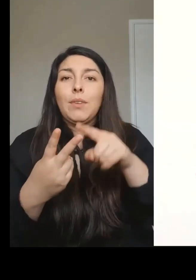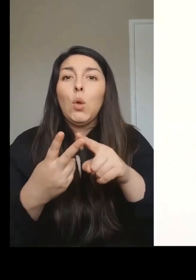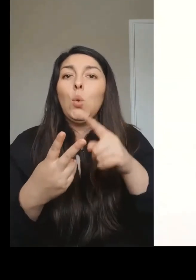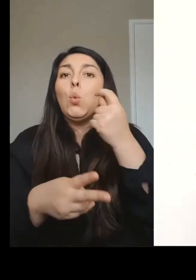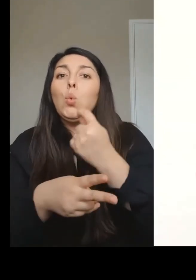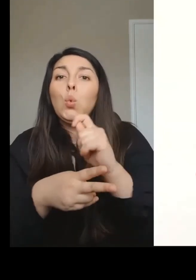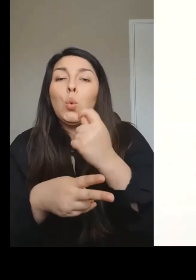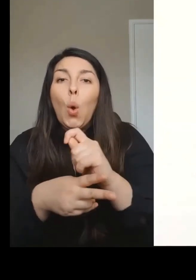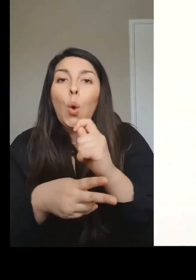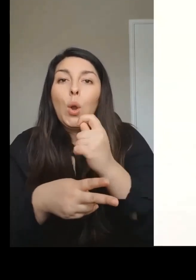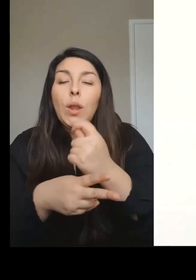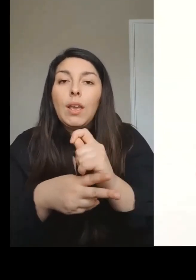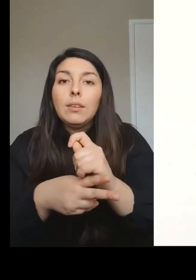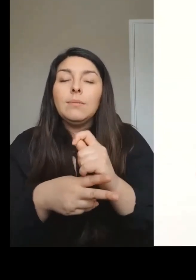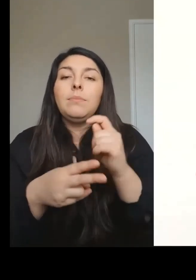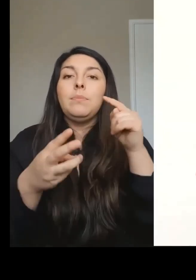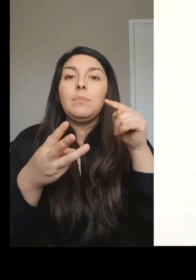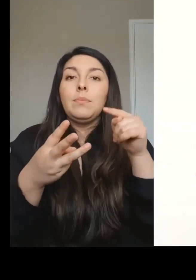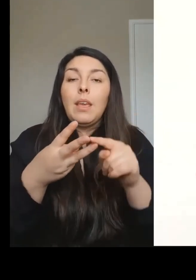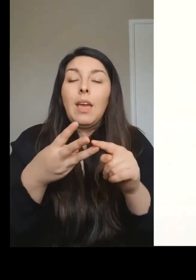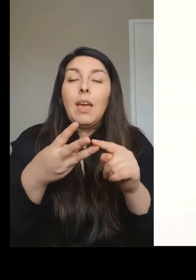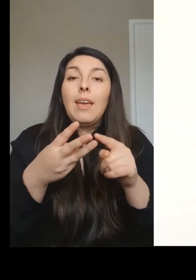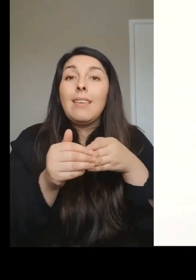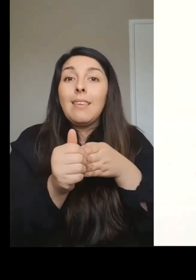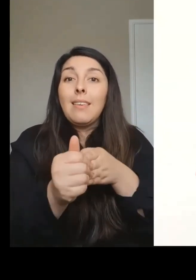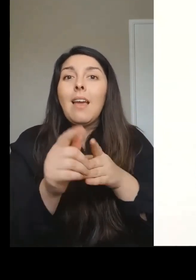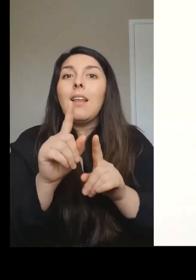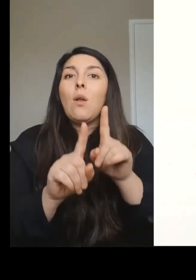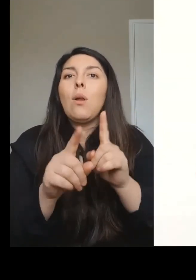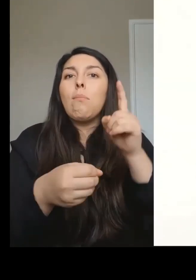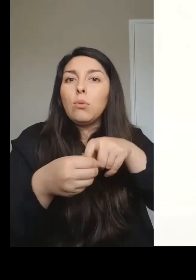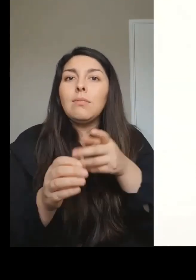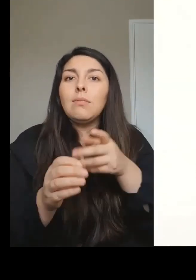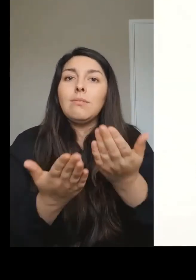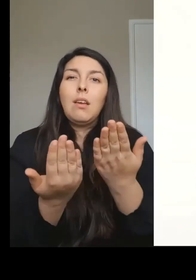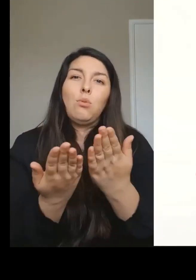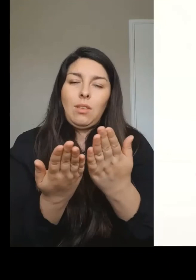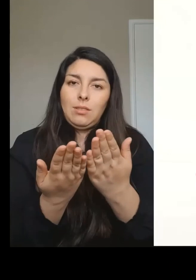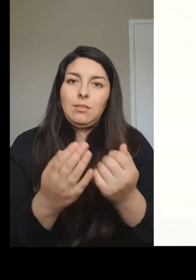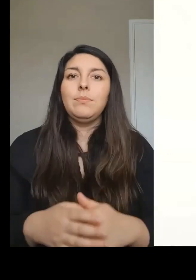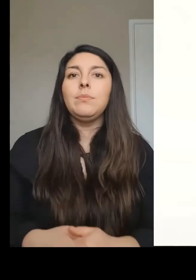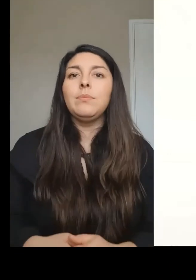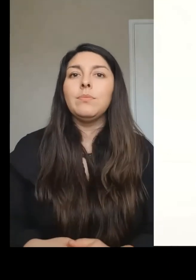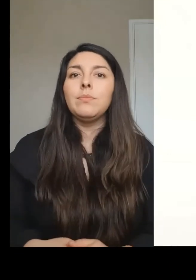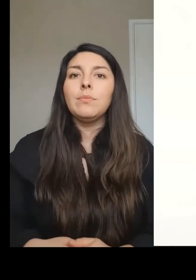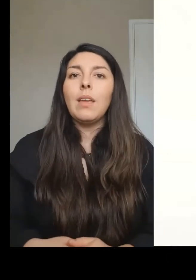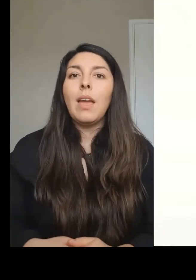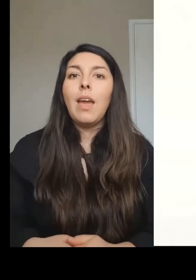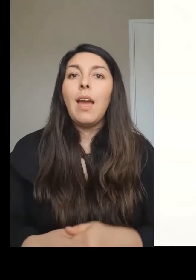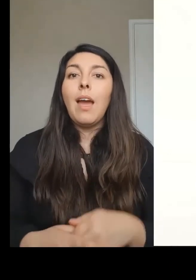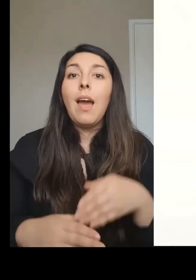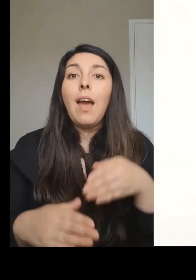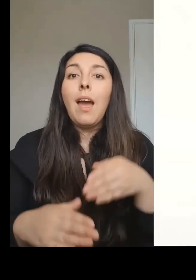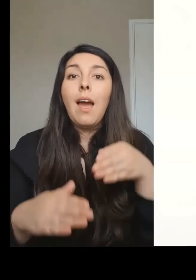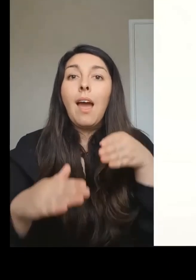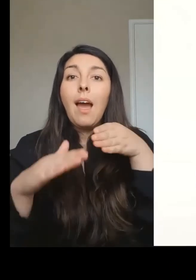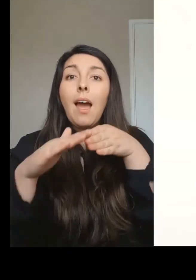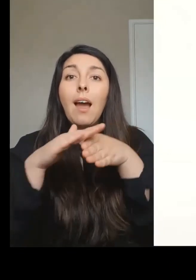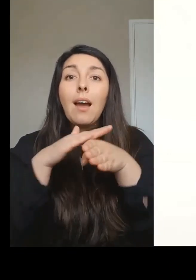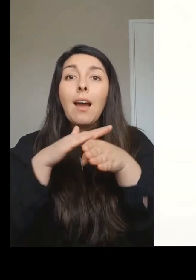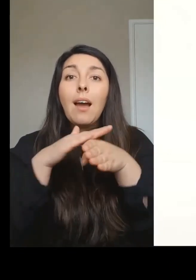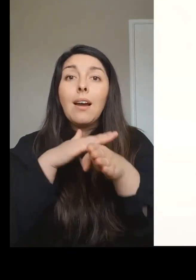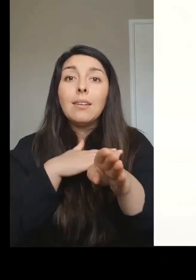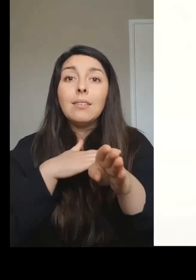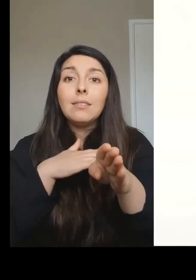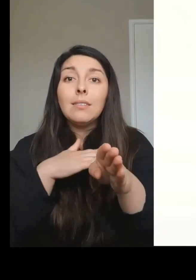guiar postulaciones que requieran los y las estudiantes del PASE, accesibilidad en las clases de estudiantes sordos o